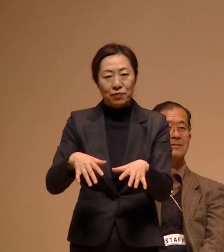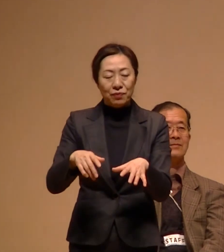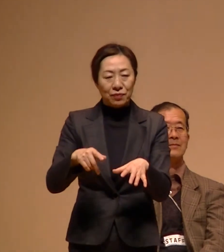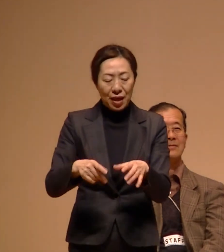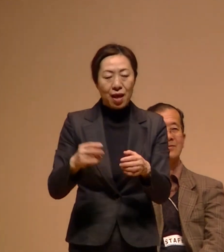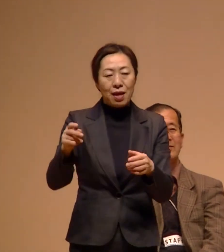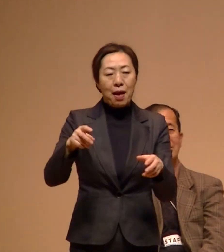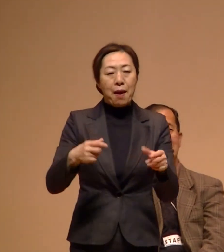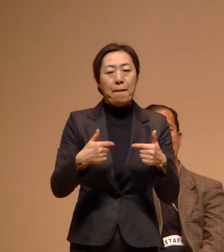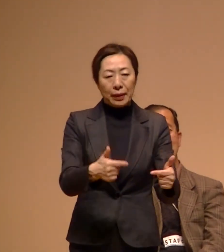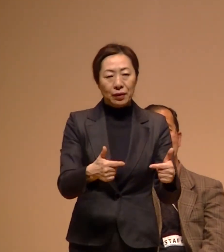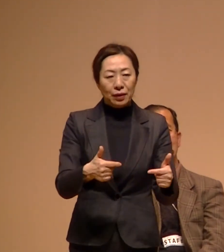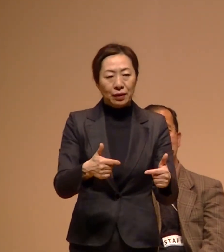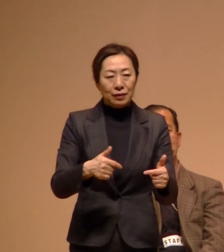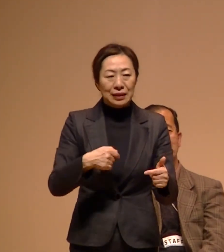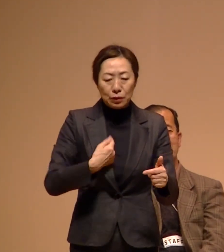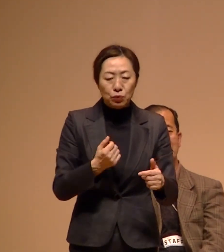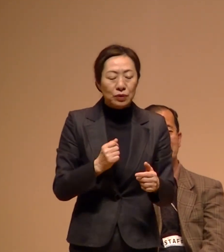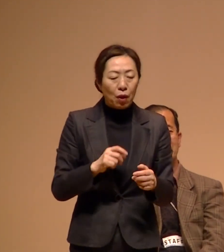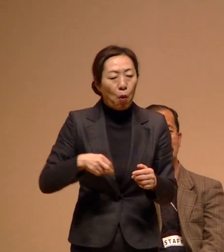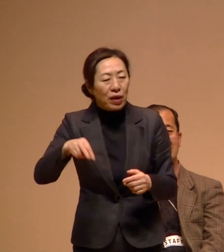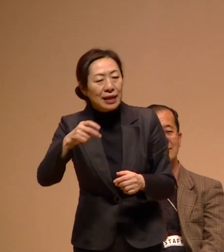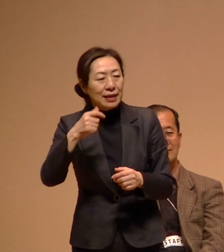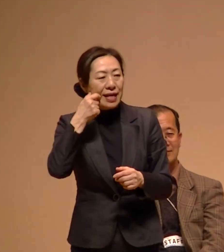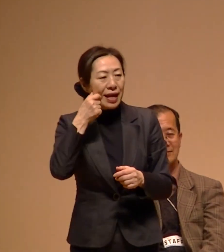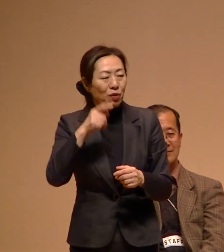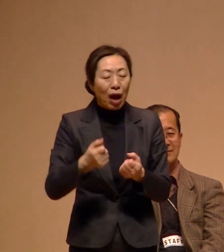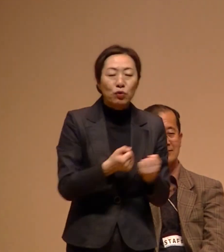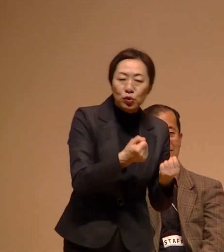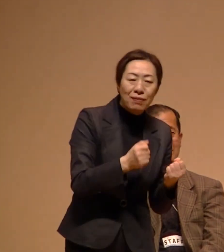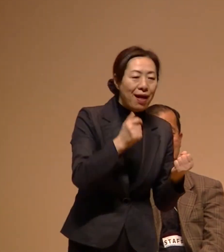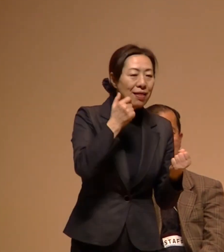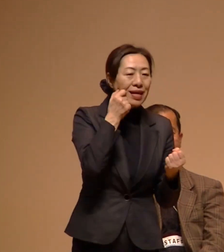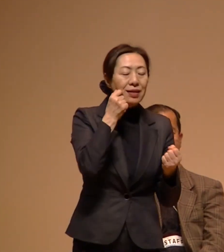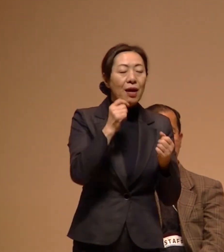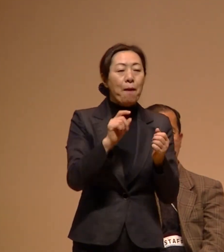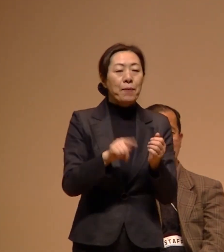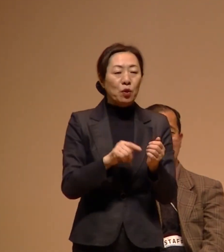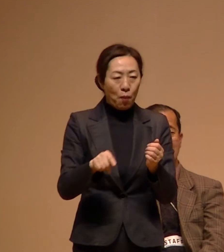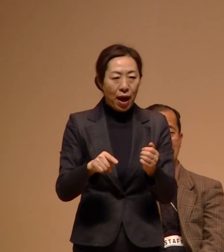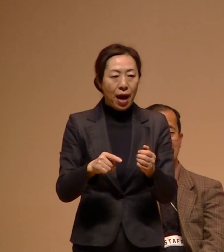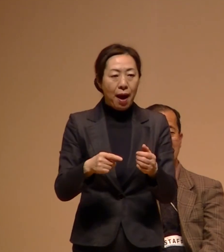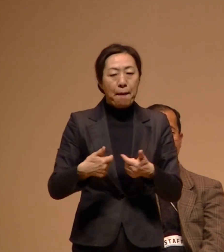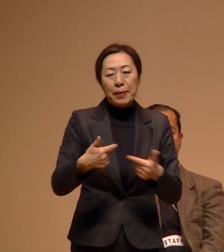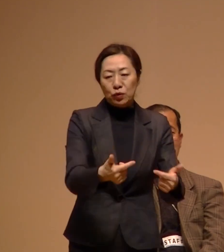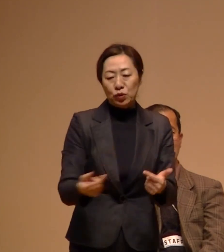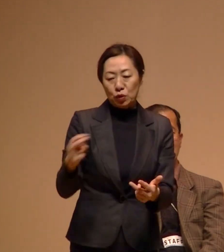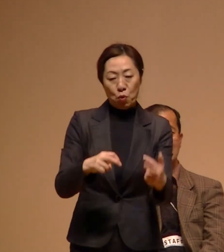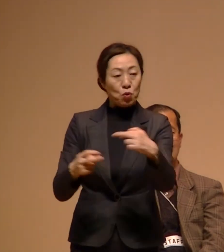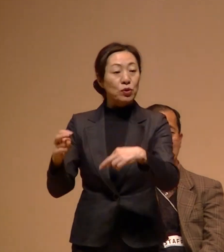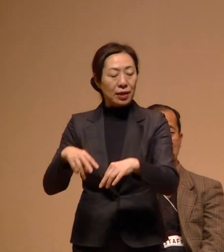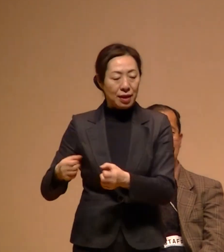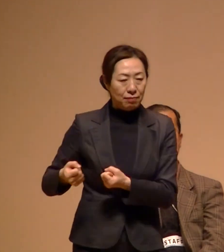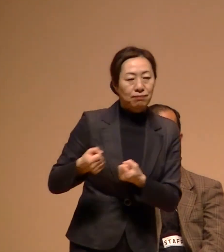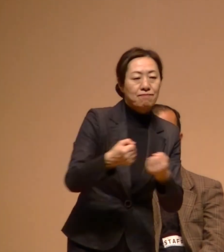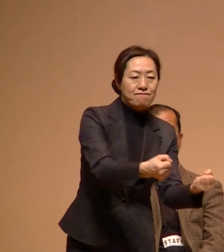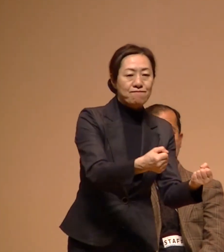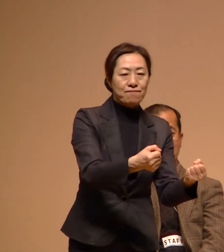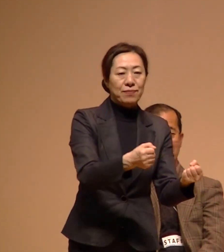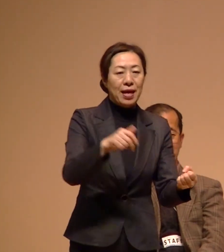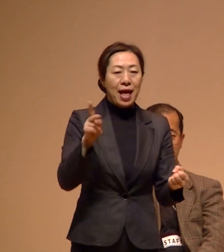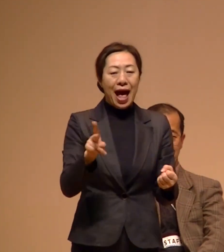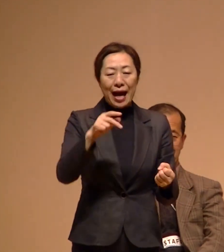方は、バスを乗せて、救助をし、そして、我々は蓮沼スポーツクラブで一応3日間